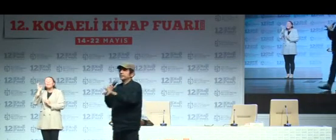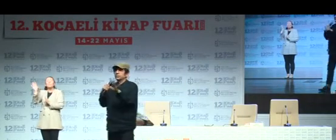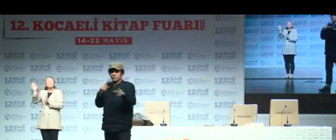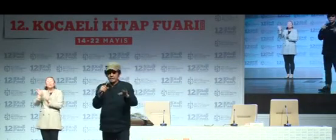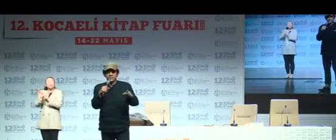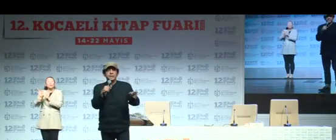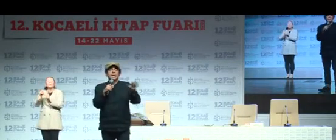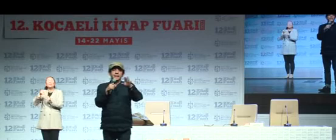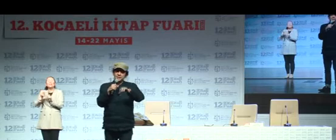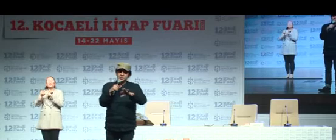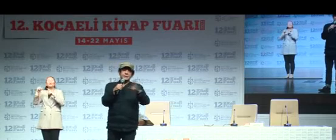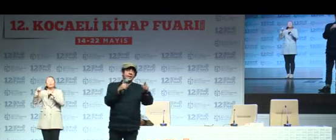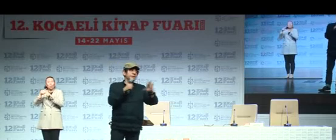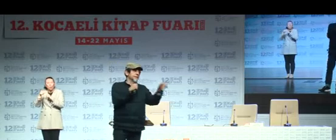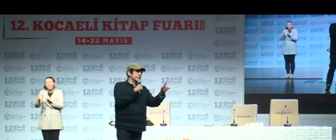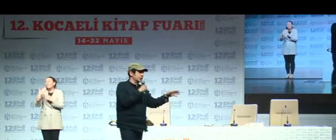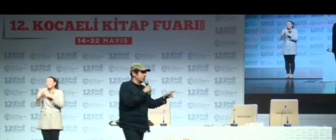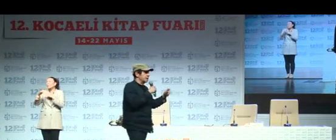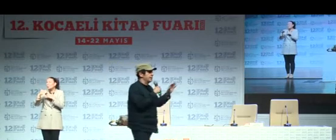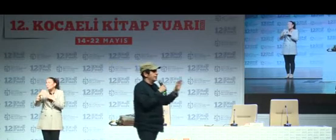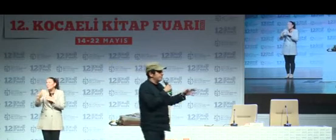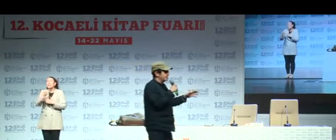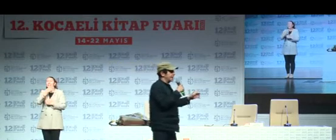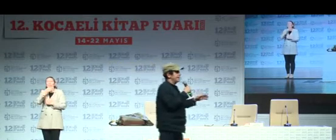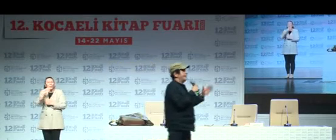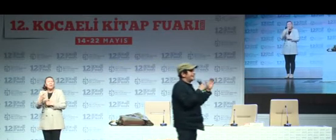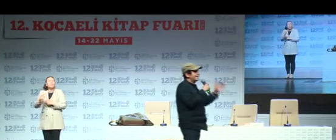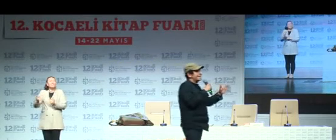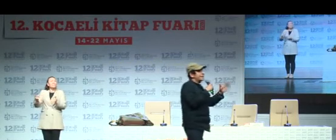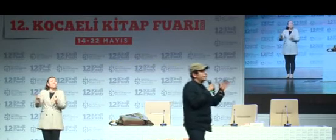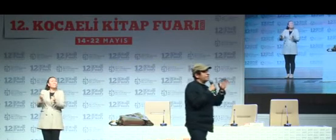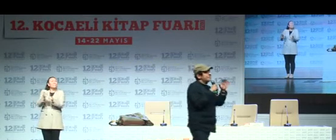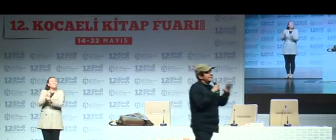uygulamasında bırakılan notlar, eleştiriler ya da teşekkürler vesaire.